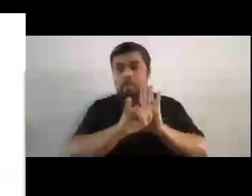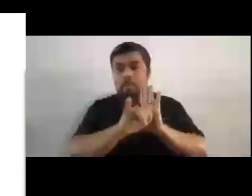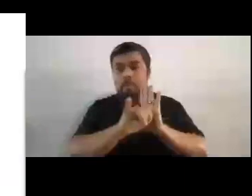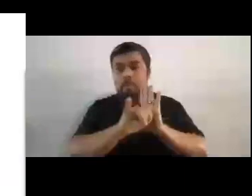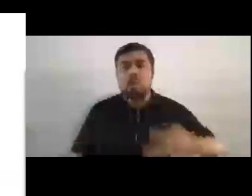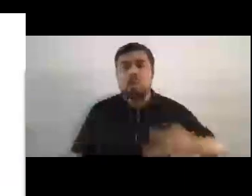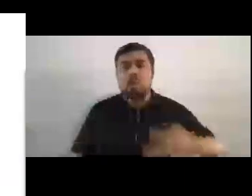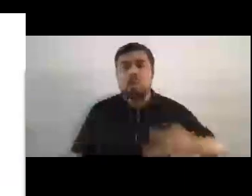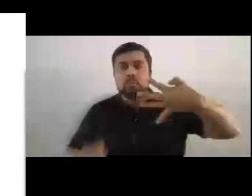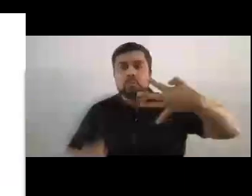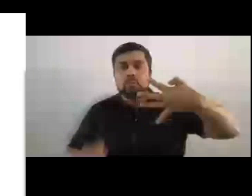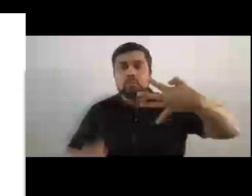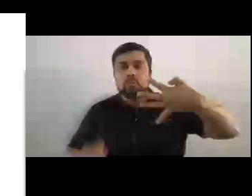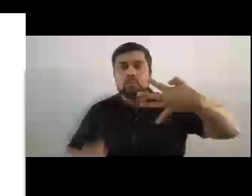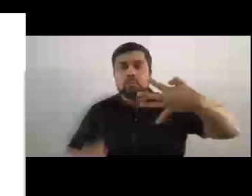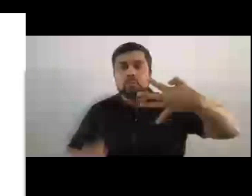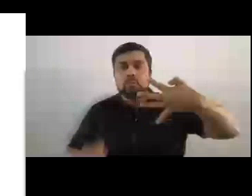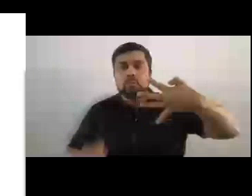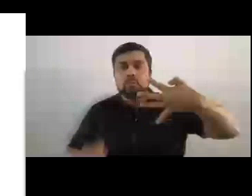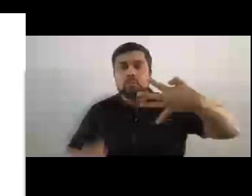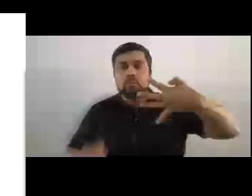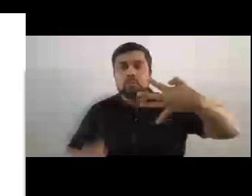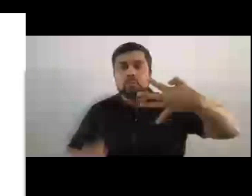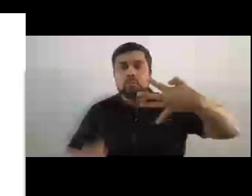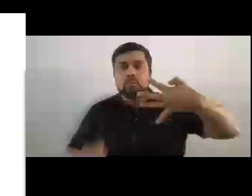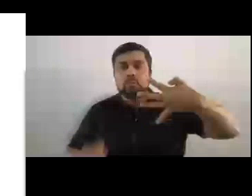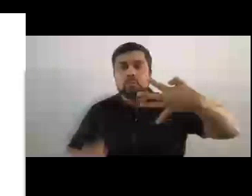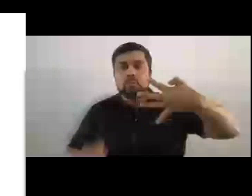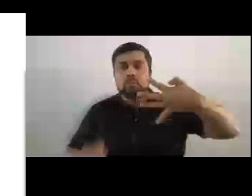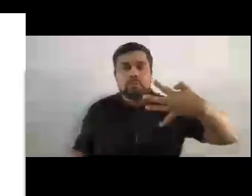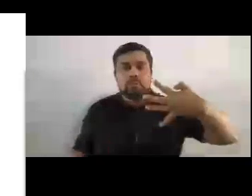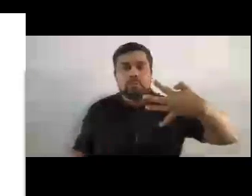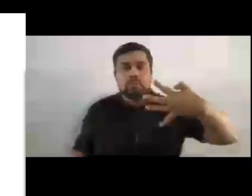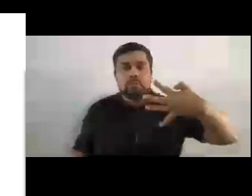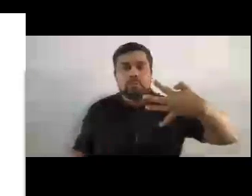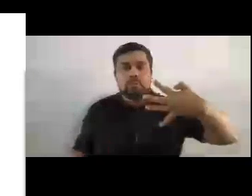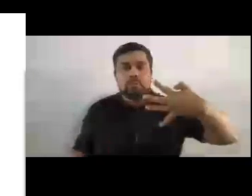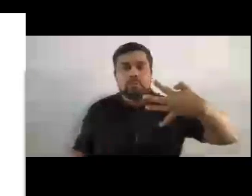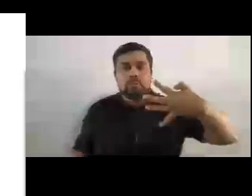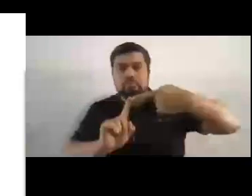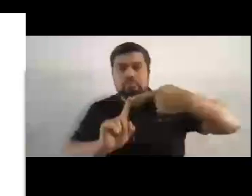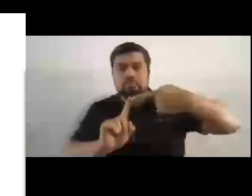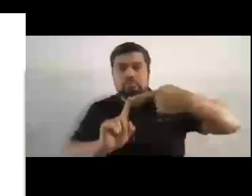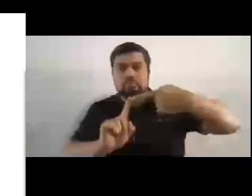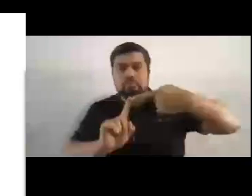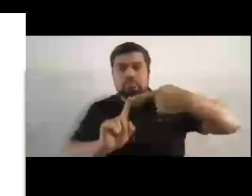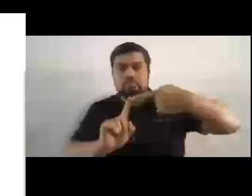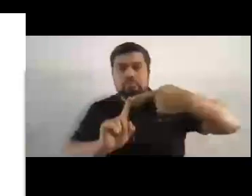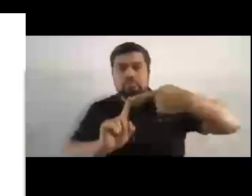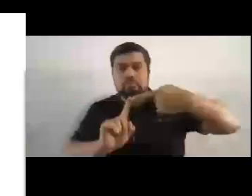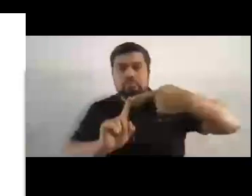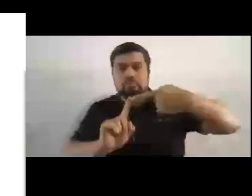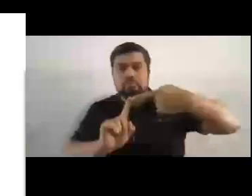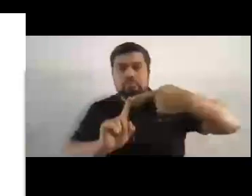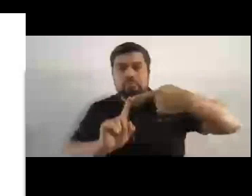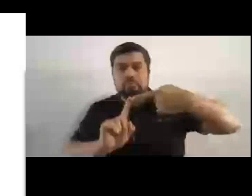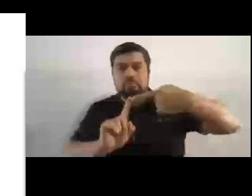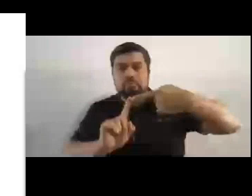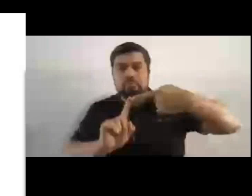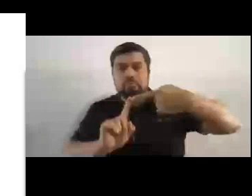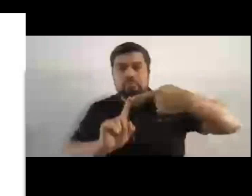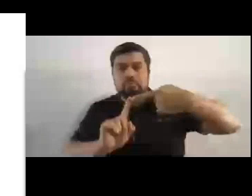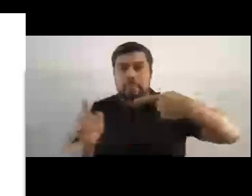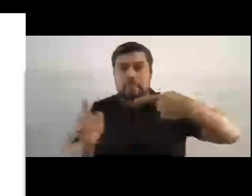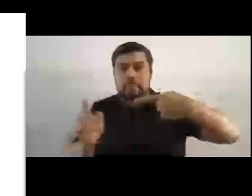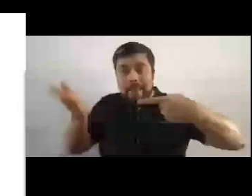común. Por una parte, la necesidad de que estas personas sordas fueran participantes activos